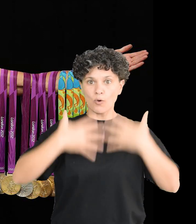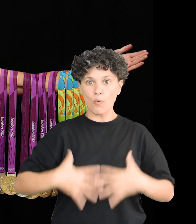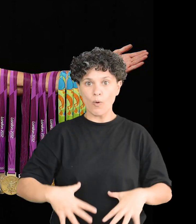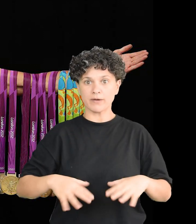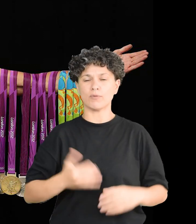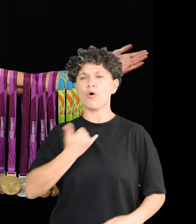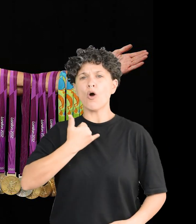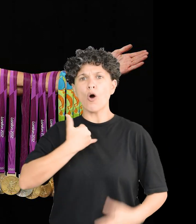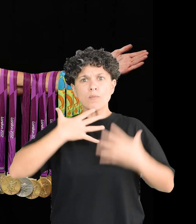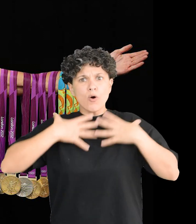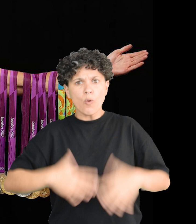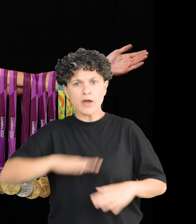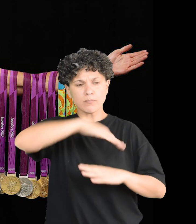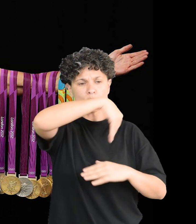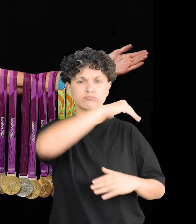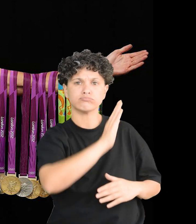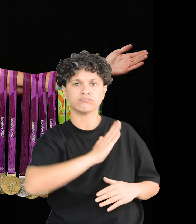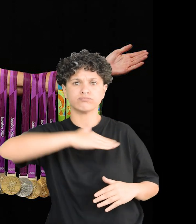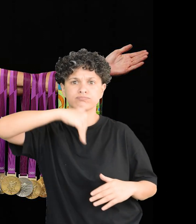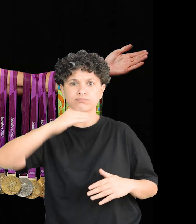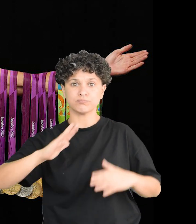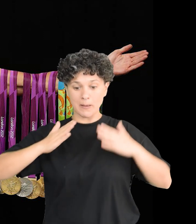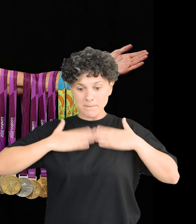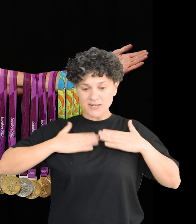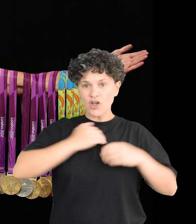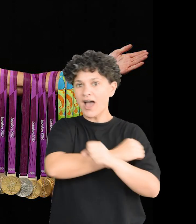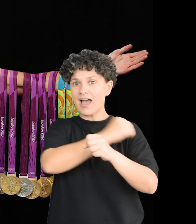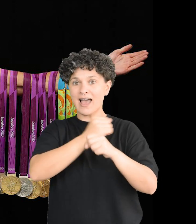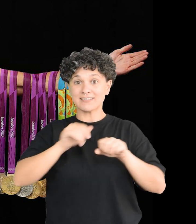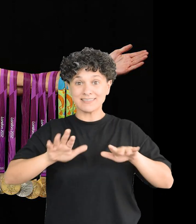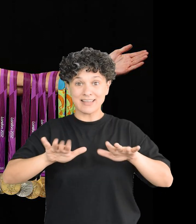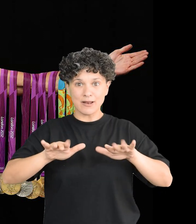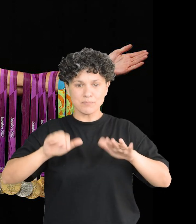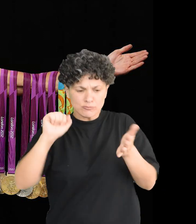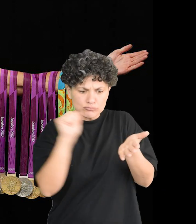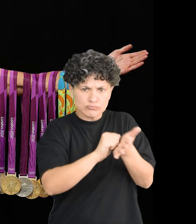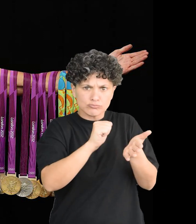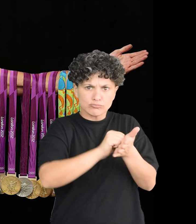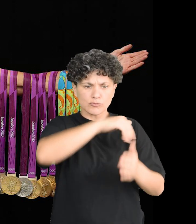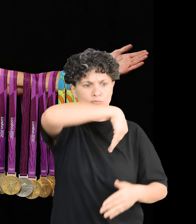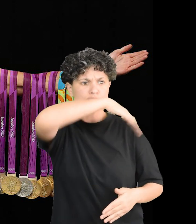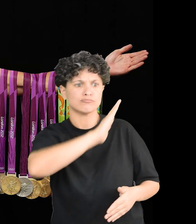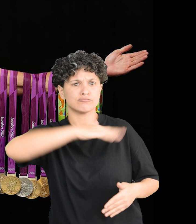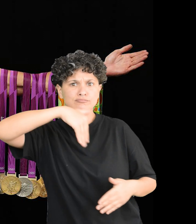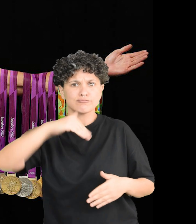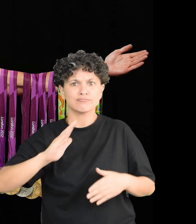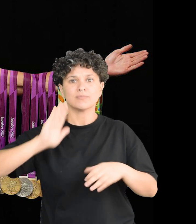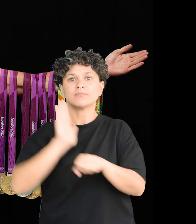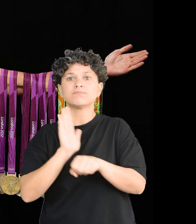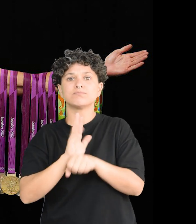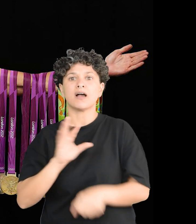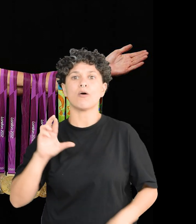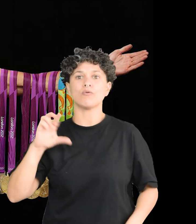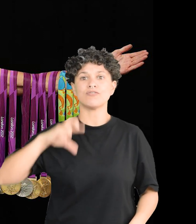ondula su cuerpo en forma suave desde el pecho hasta los pies manteniendo la tensión y firmeza tal cual lo hace